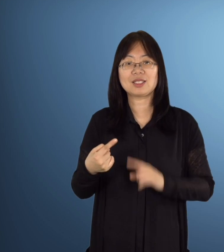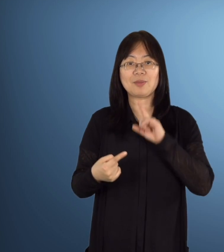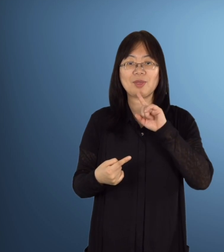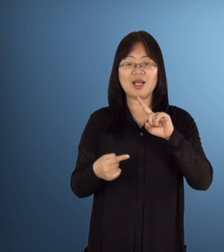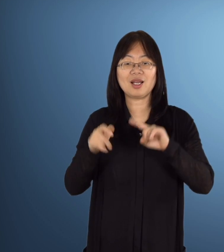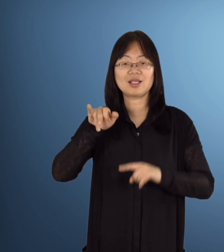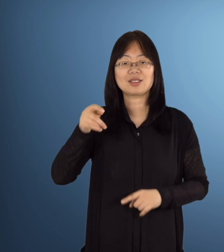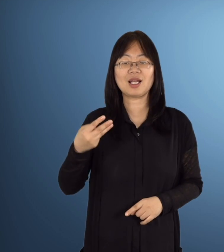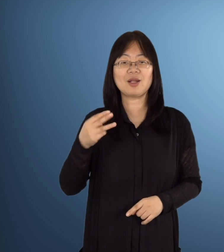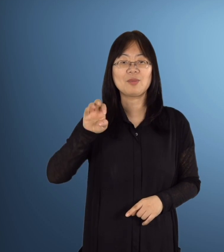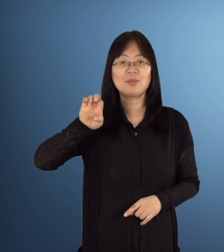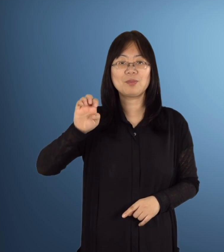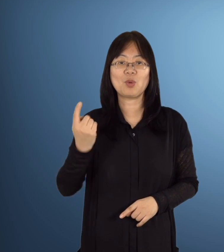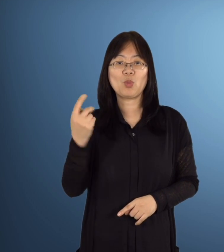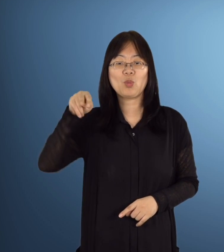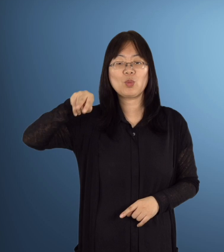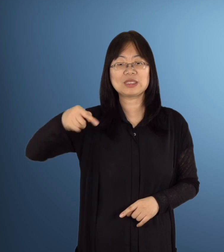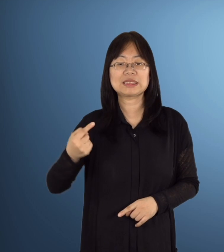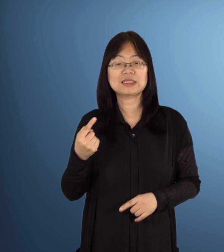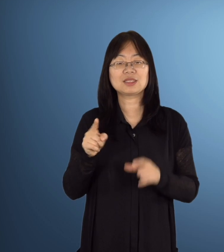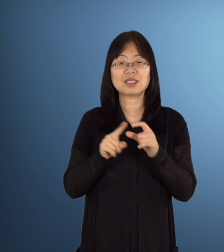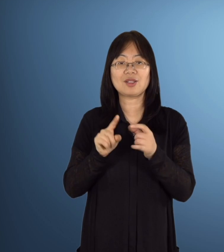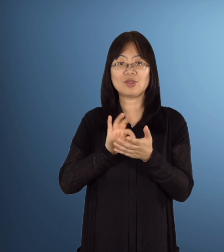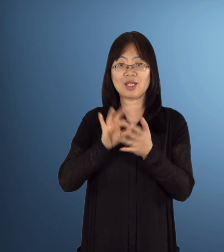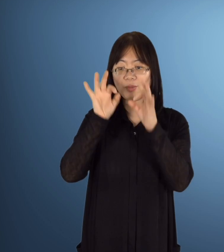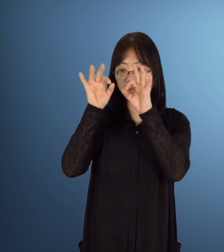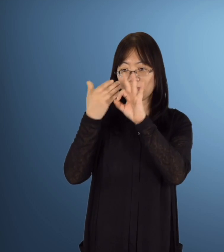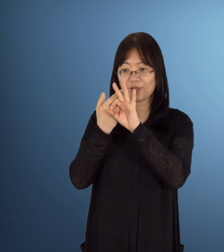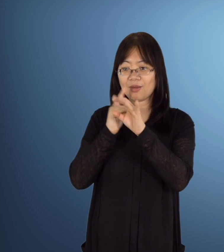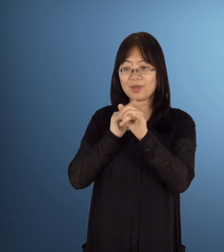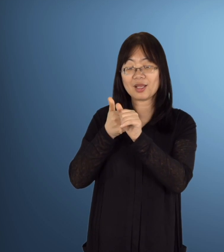이 칼포스라는 여기 사용된 단어는 말 그대로